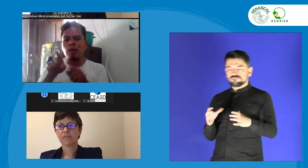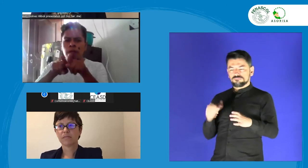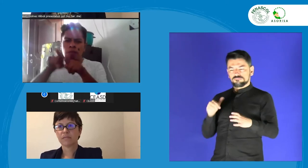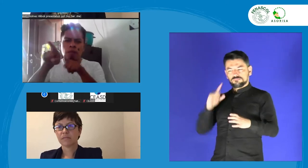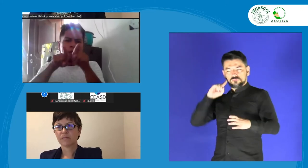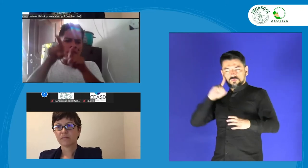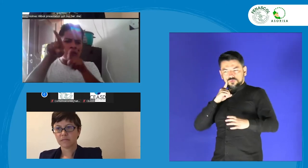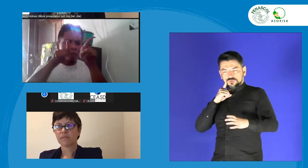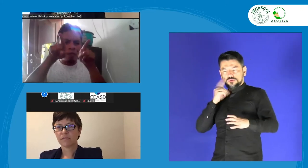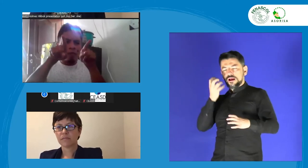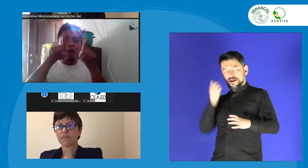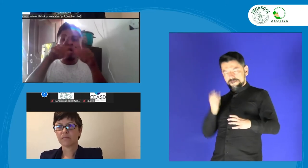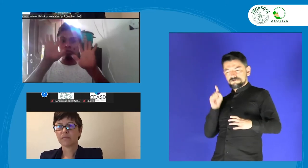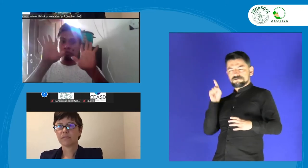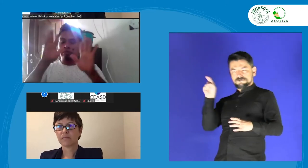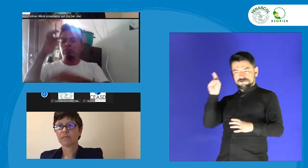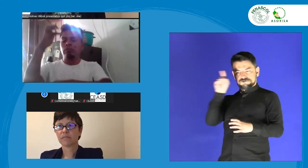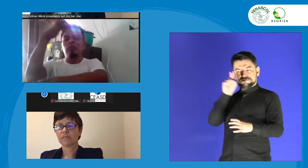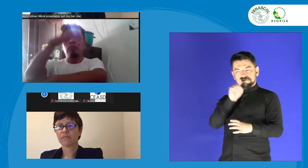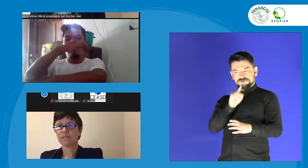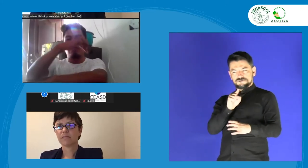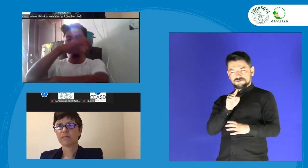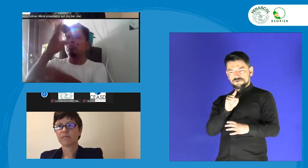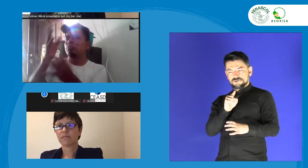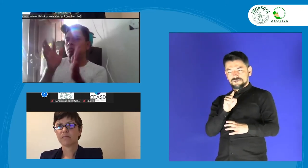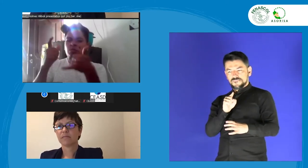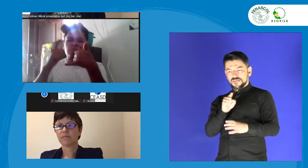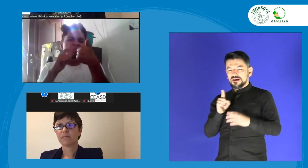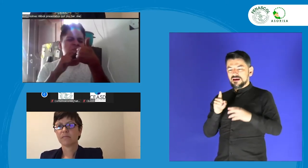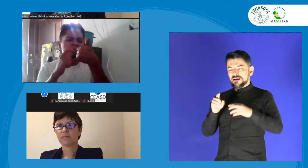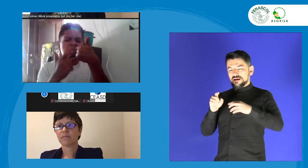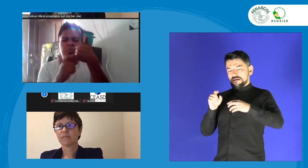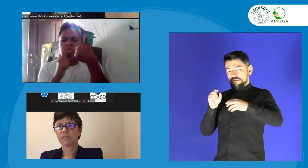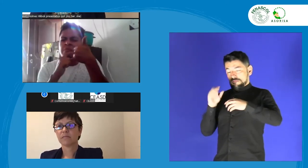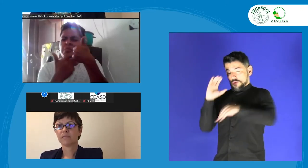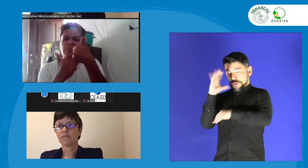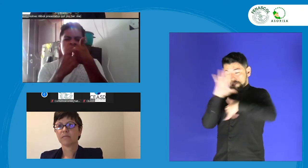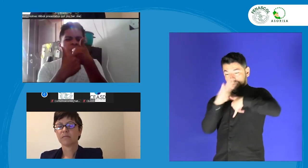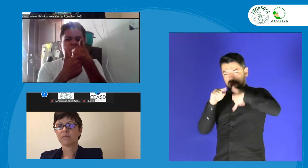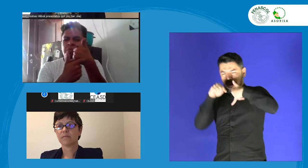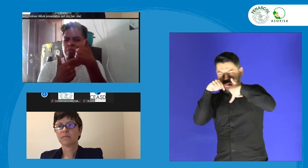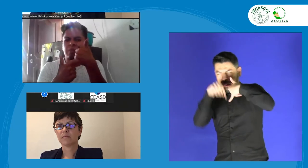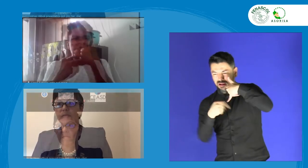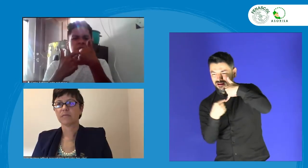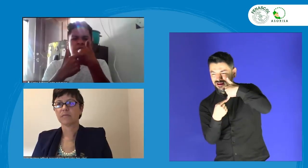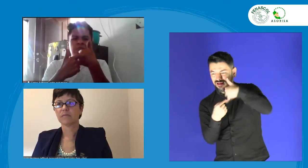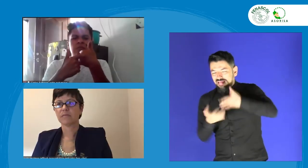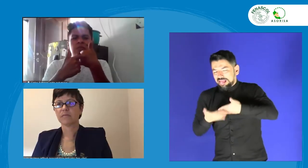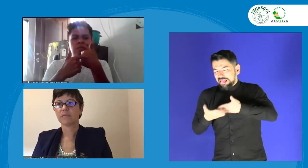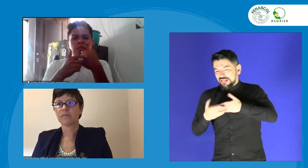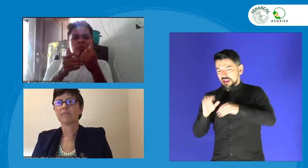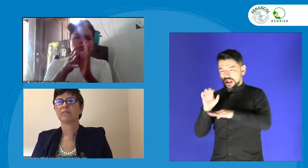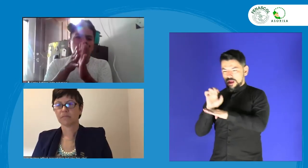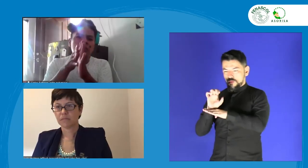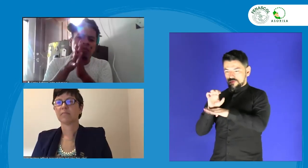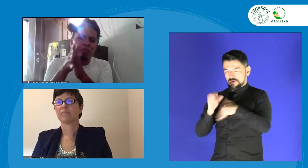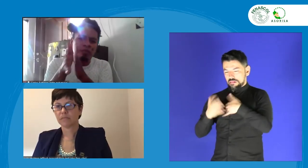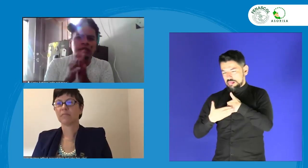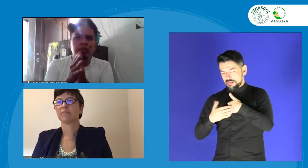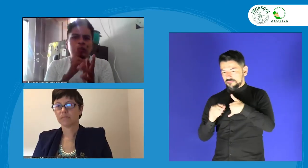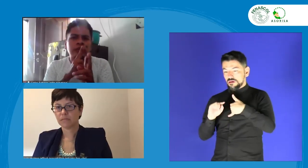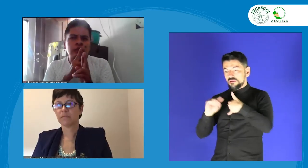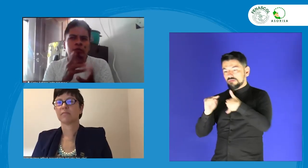Y pues darles información, no es dejar a las personas sordas a un lado, sino aquí en Orito Putumayo y en diferentes partes de